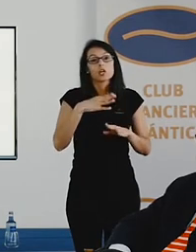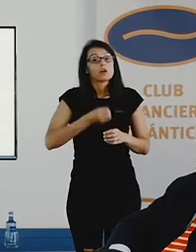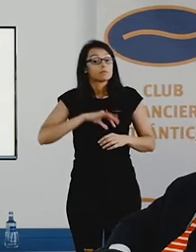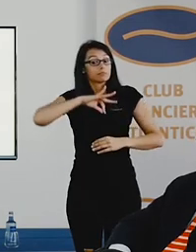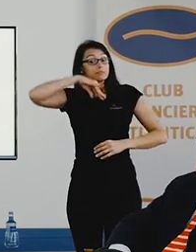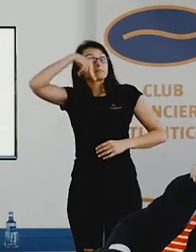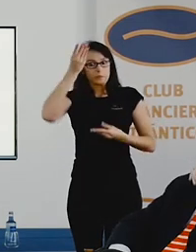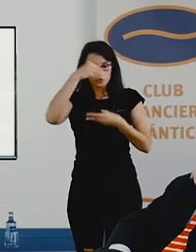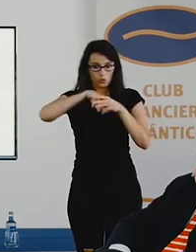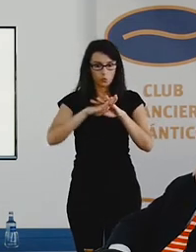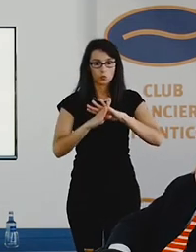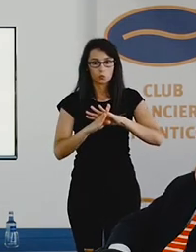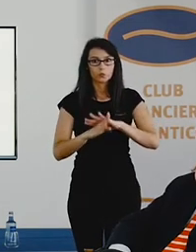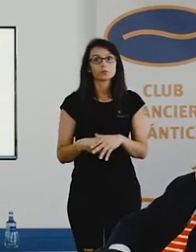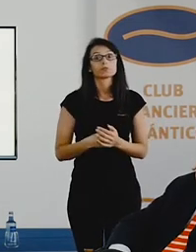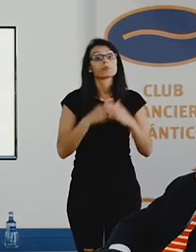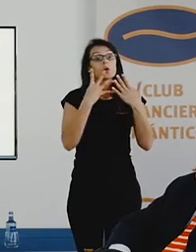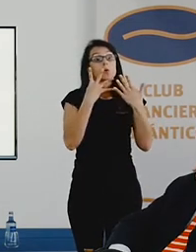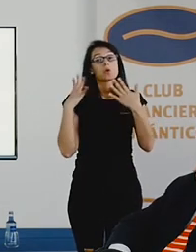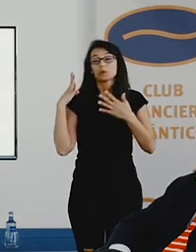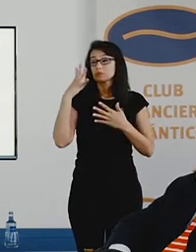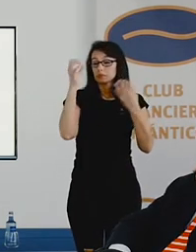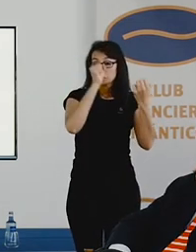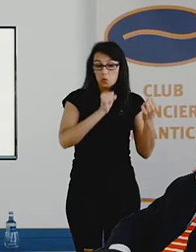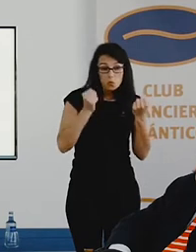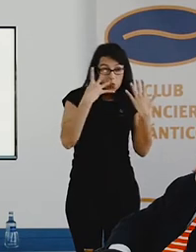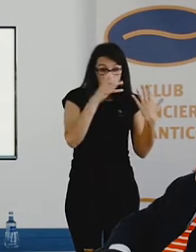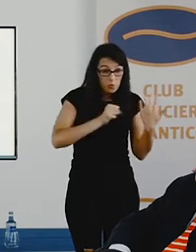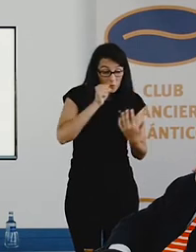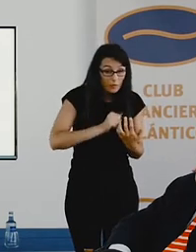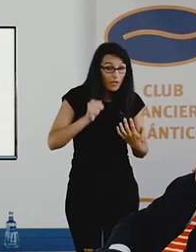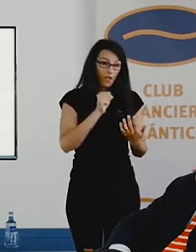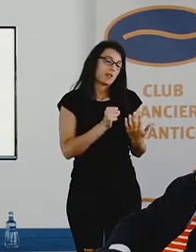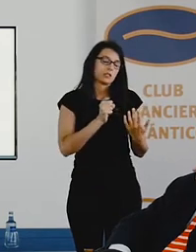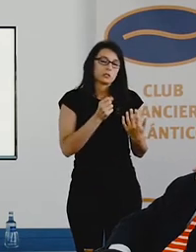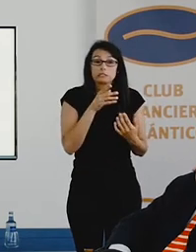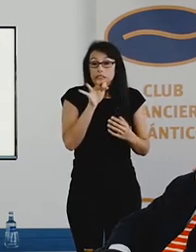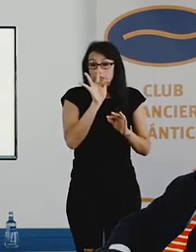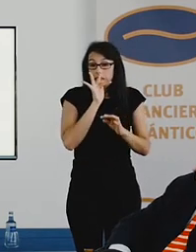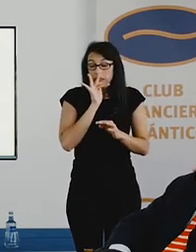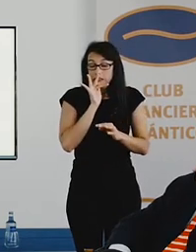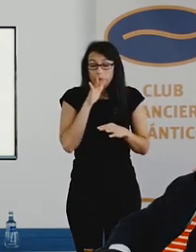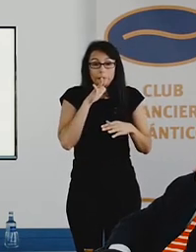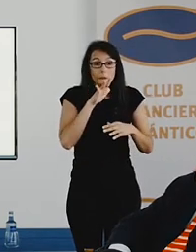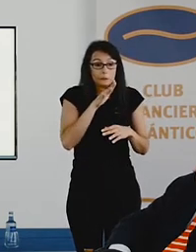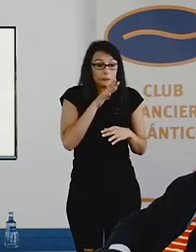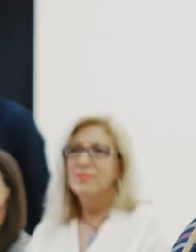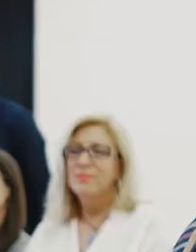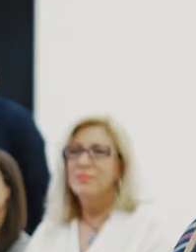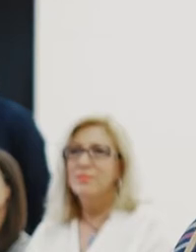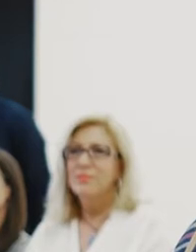espiritualidad. Hemos estado 9 años sin hacerlo por muchas razones, entre otras porque el camino de 2010 nos llevó a unos 4 o 5